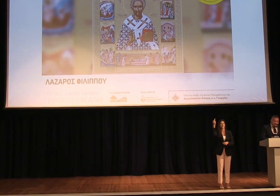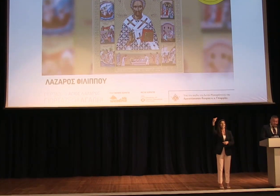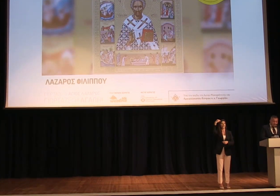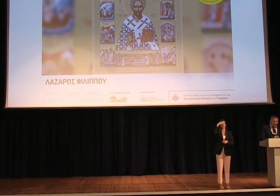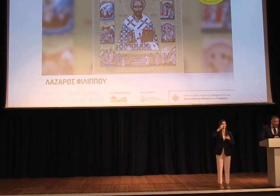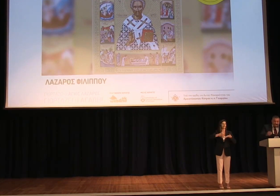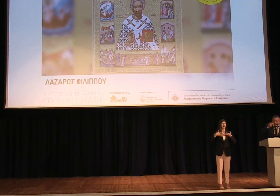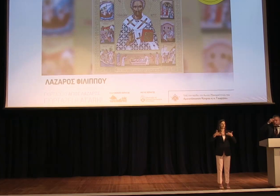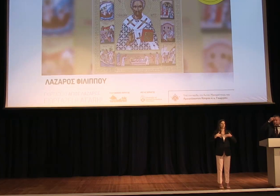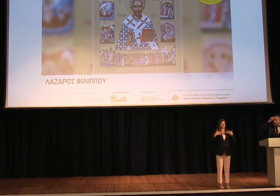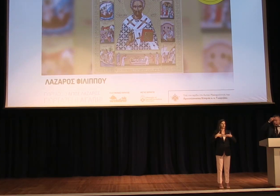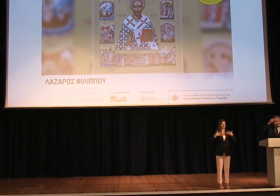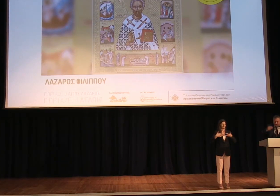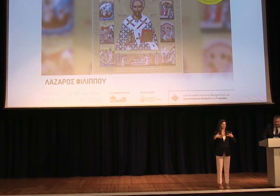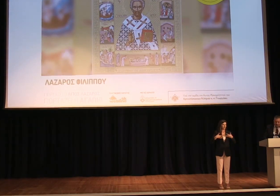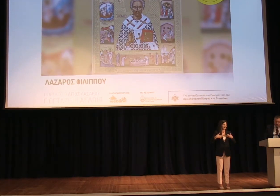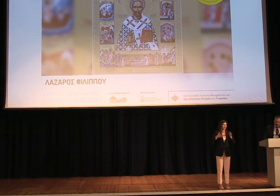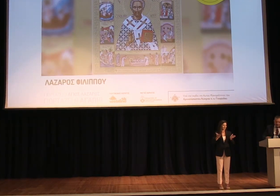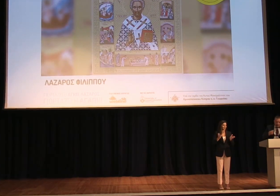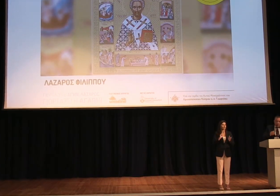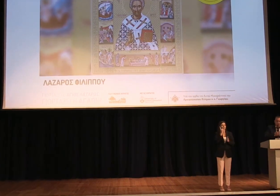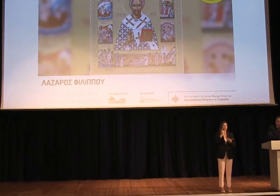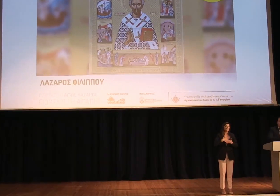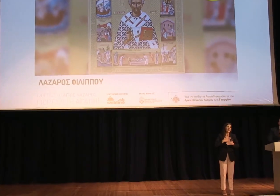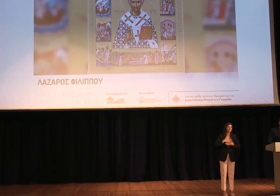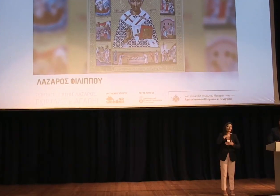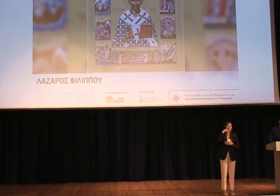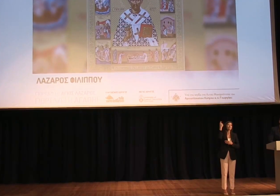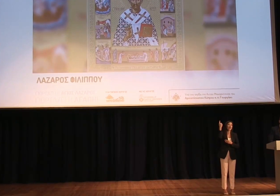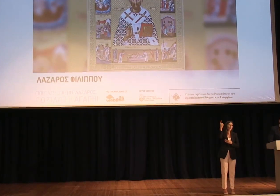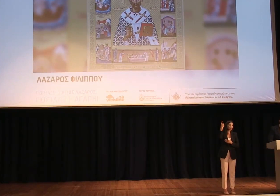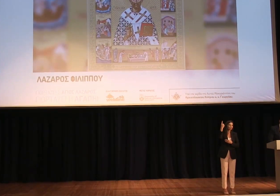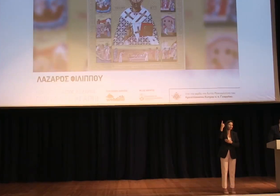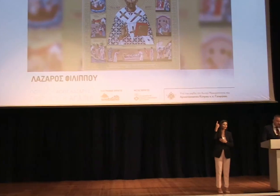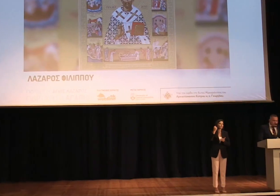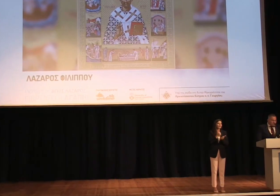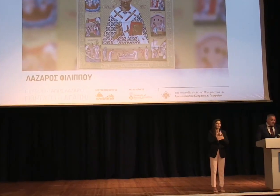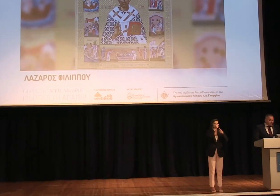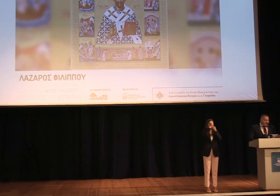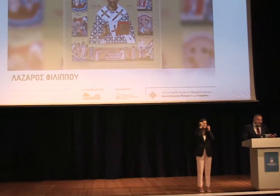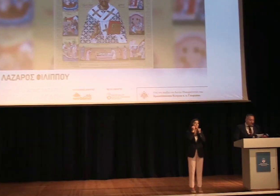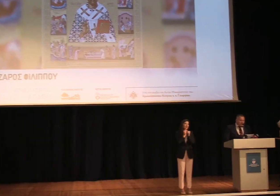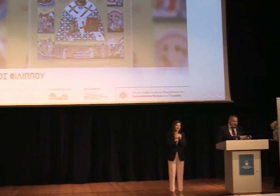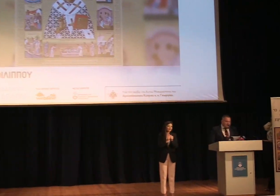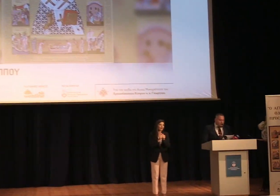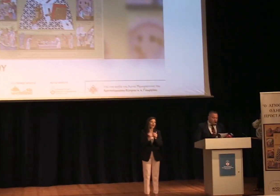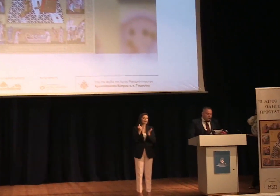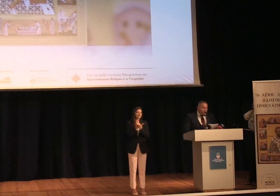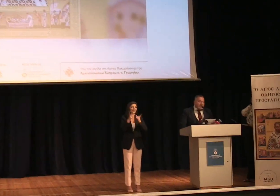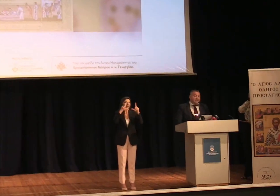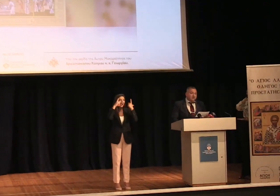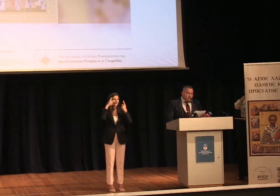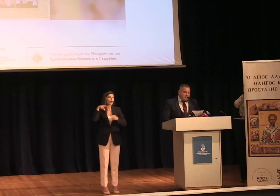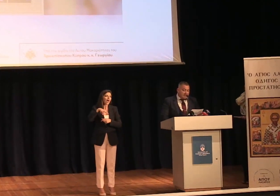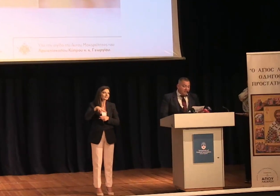Ευχαριστούμε και δοξάζουμε τον Τριαδικό Θεό, την Κυρία Θεοτόκον και τον Άγιο Λάζαρο